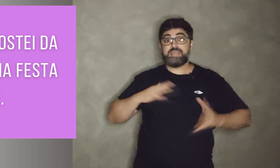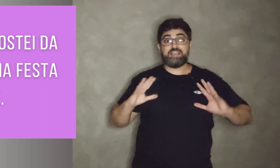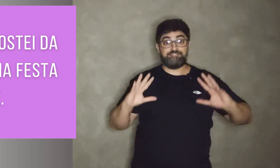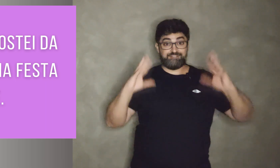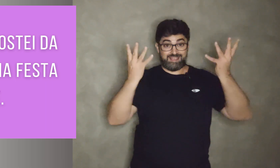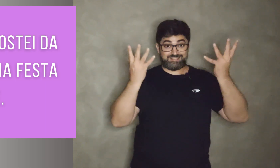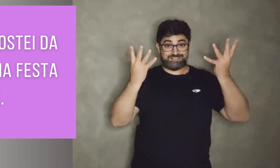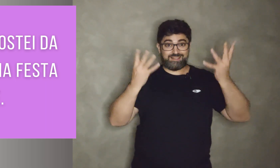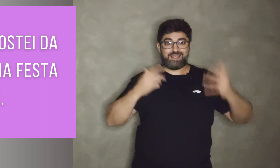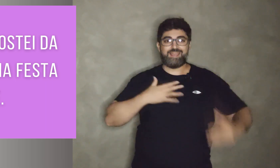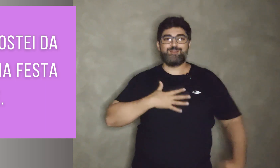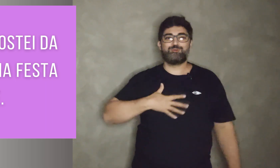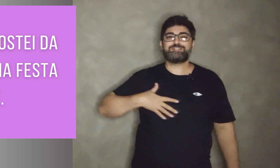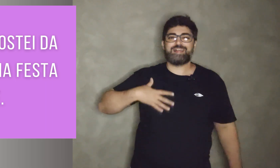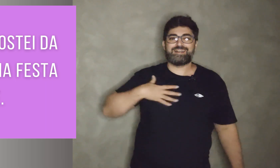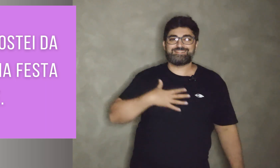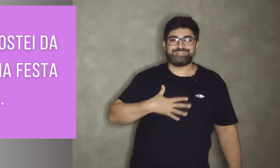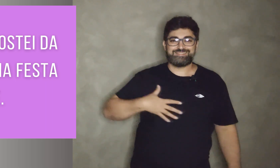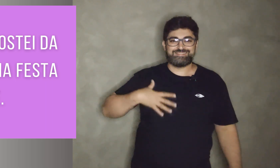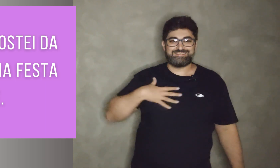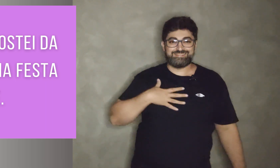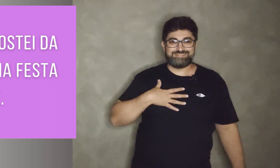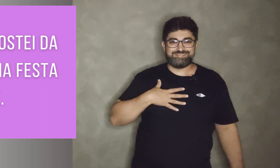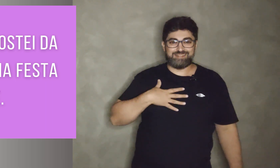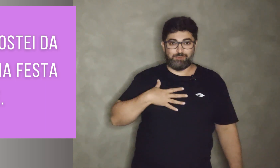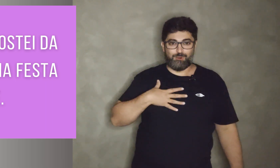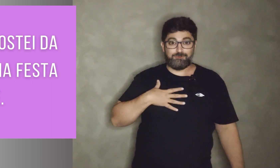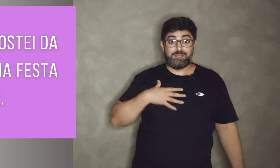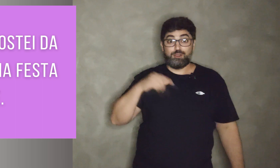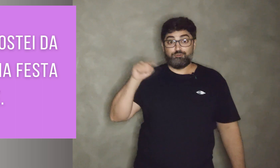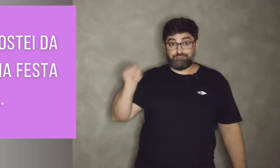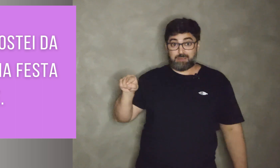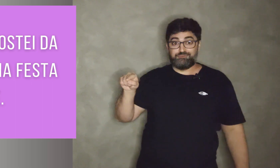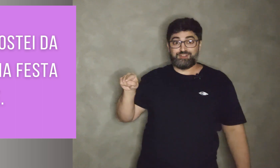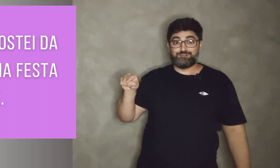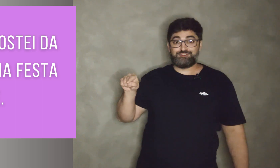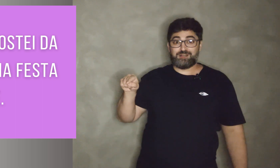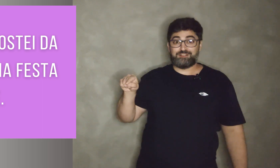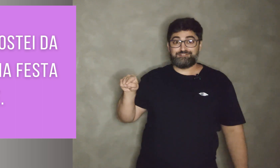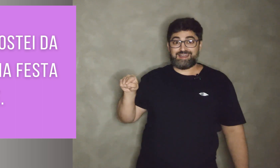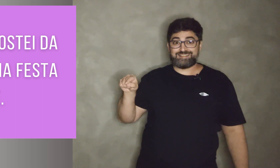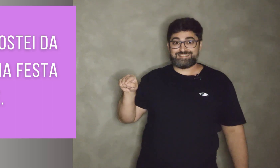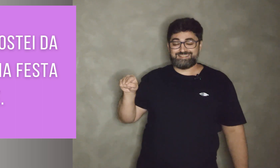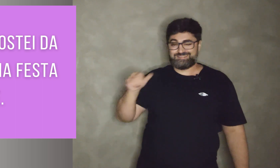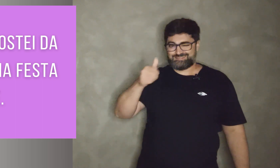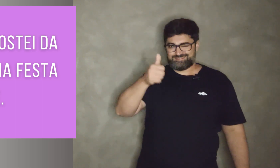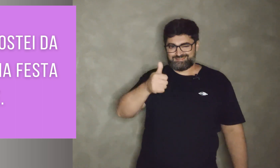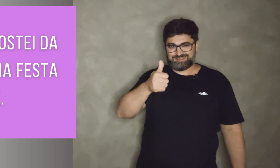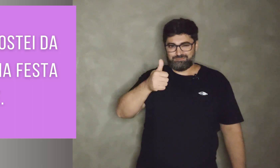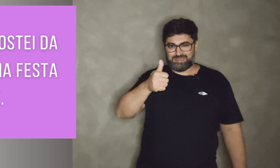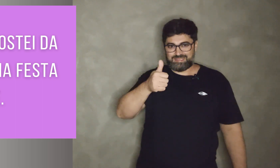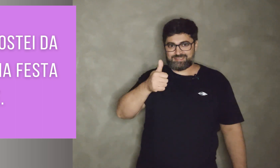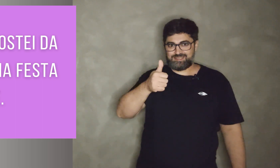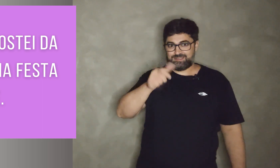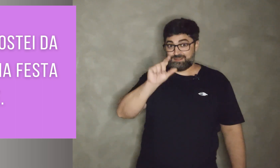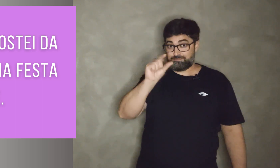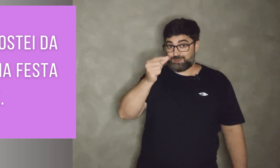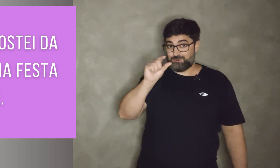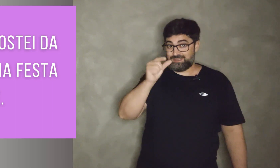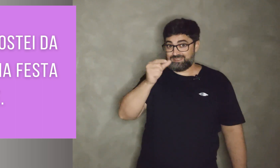minha festa, eu gostar. Tá bom? O verbo veio no final da frase. Beleza? Pegou aí?